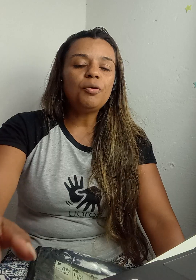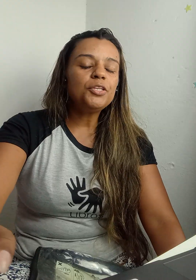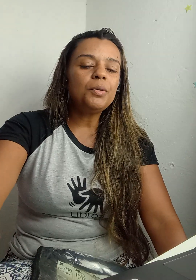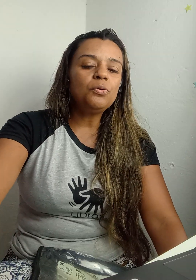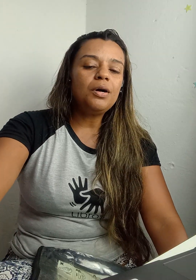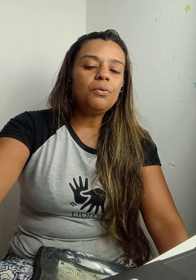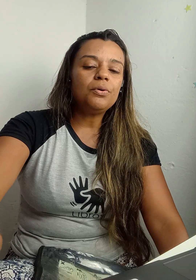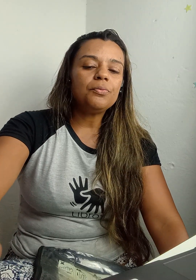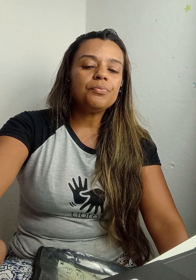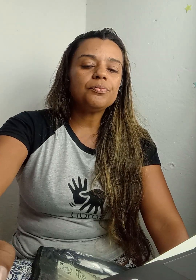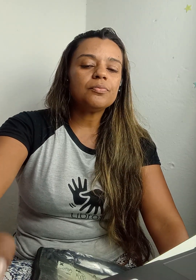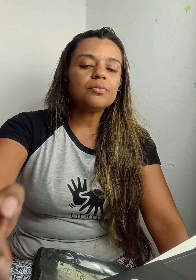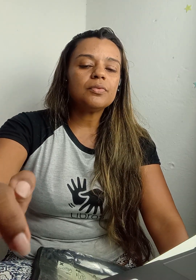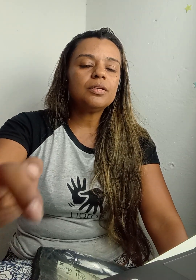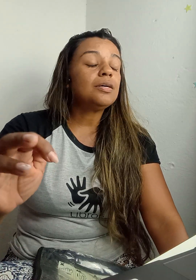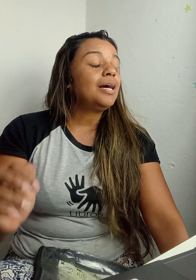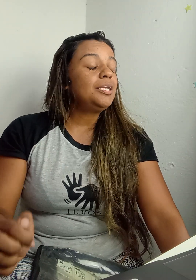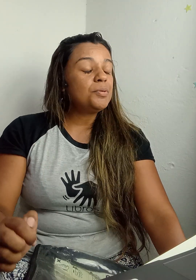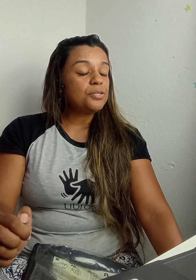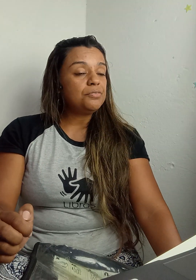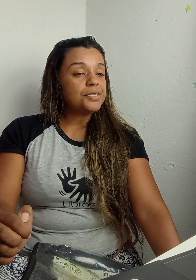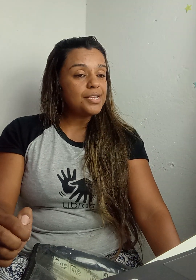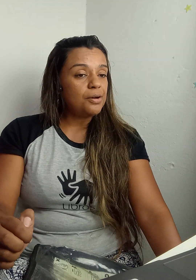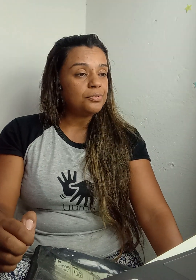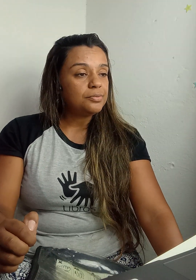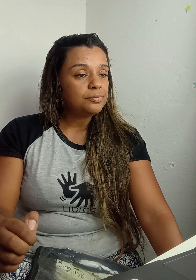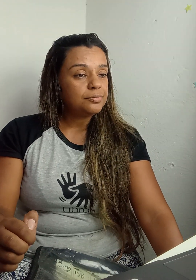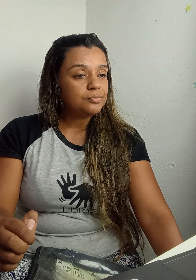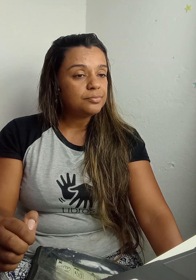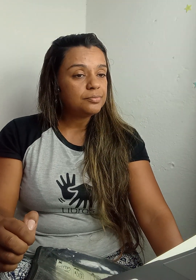alfabeto manual, a Libras é universal?